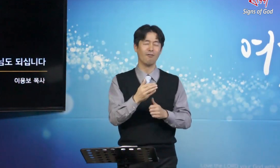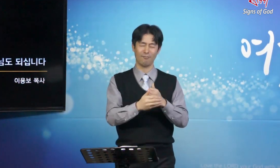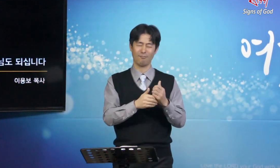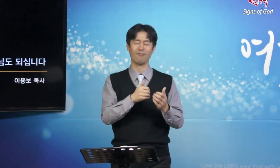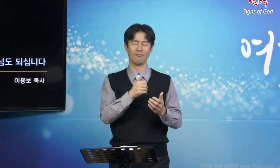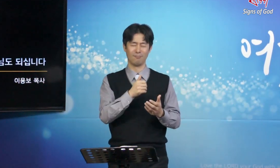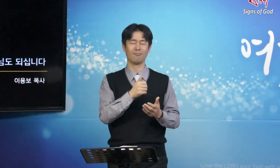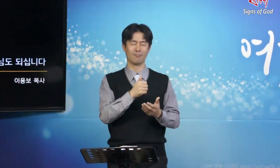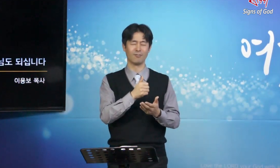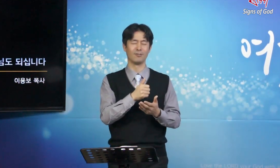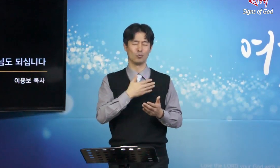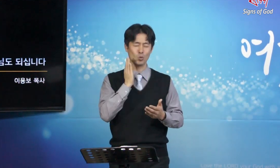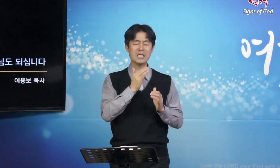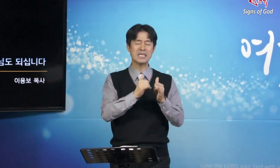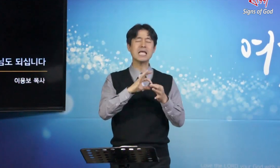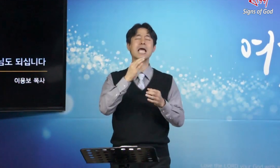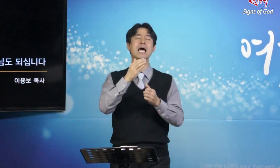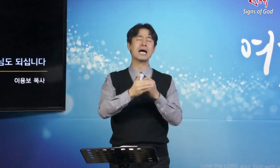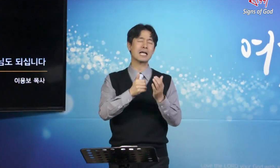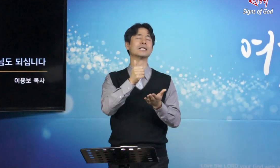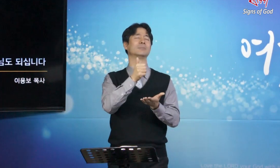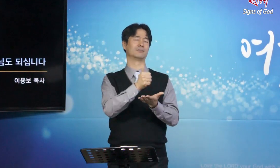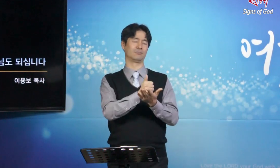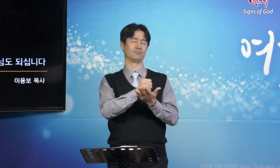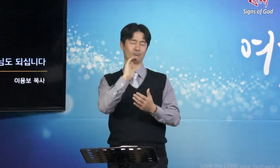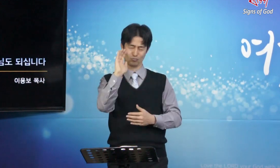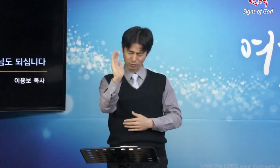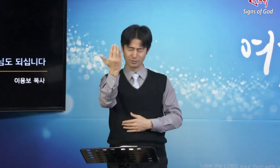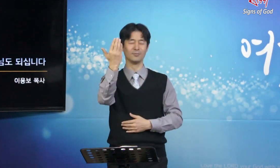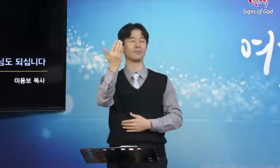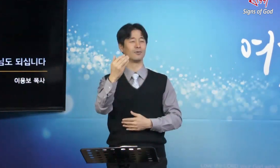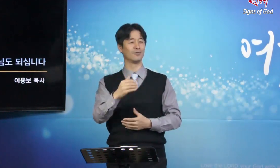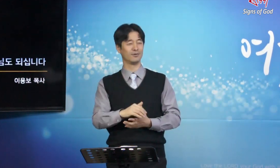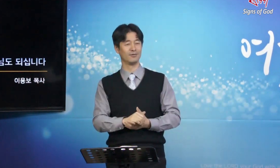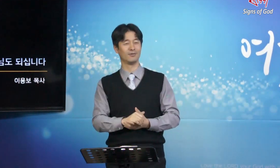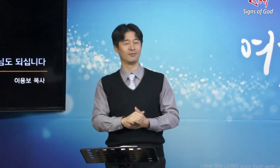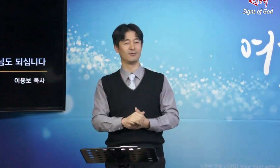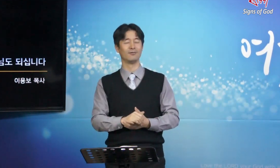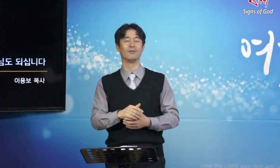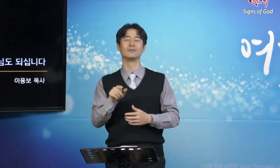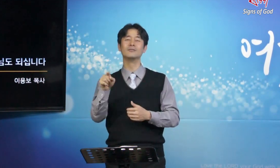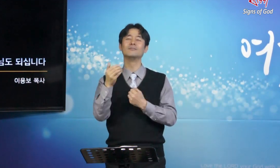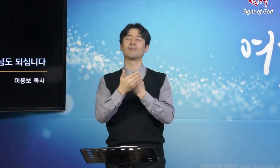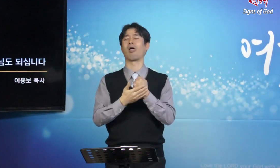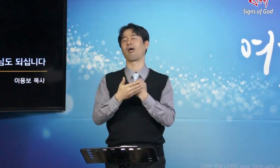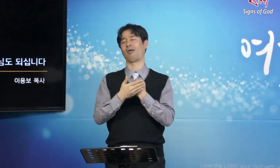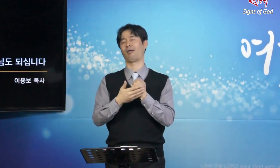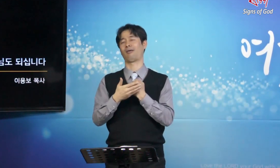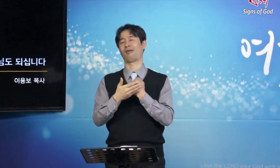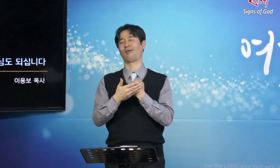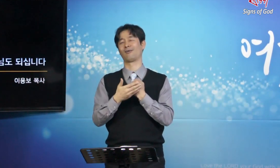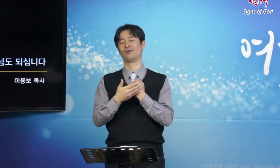농인들도 농인들의 하나님이다. 네. 농인의 하나님도 되십니다.